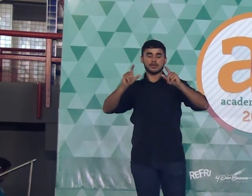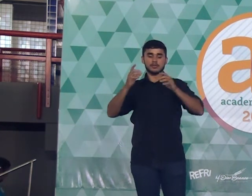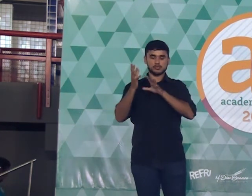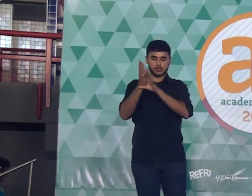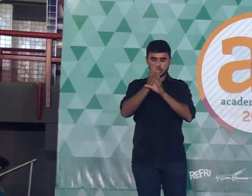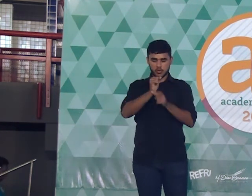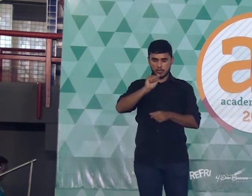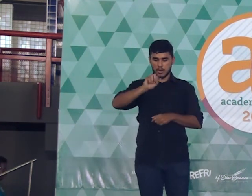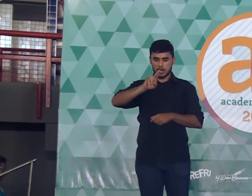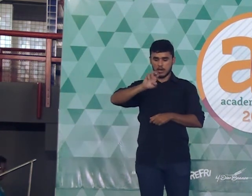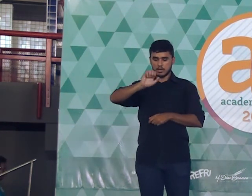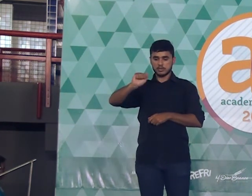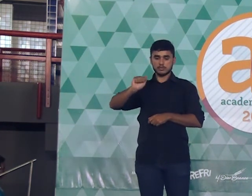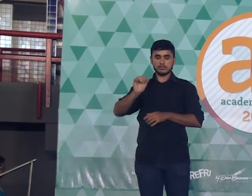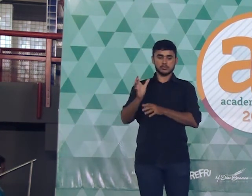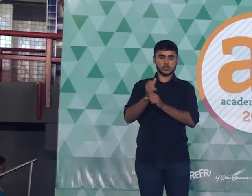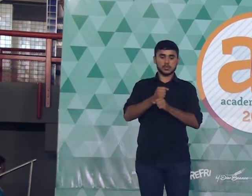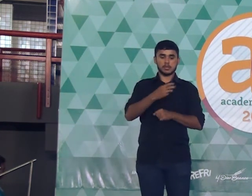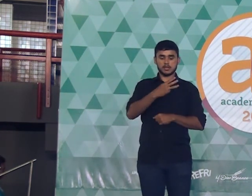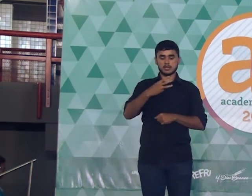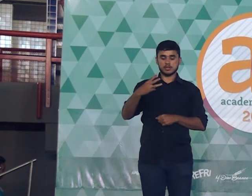330 metros.